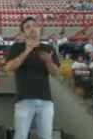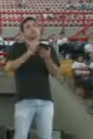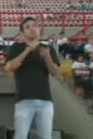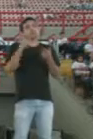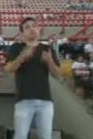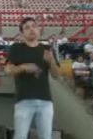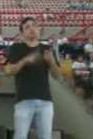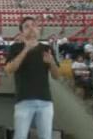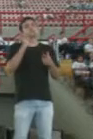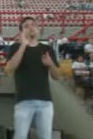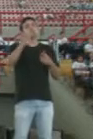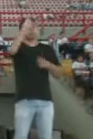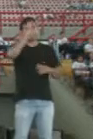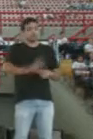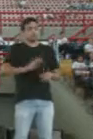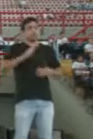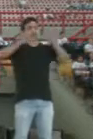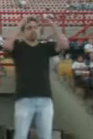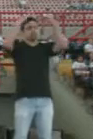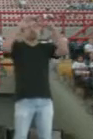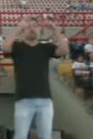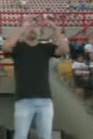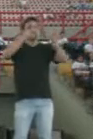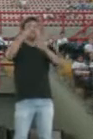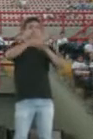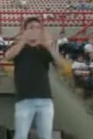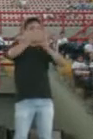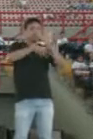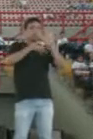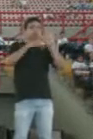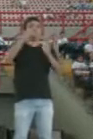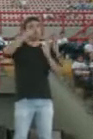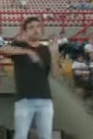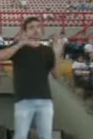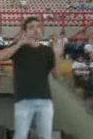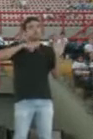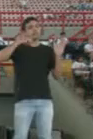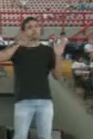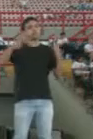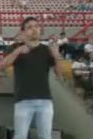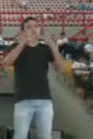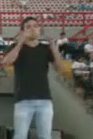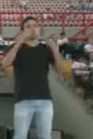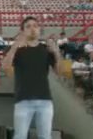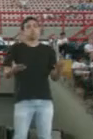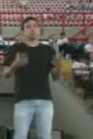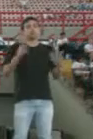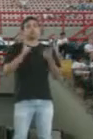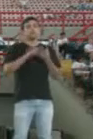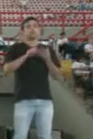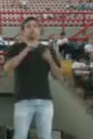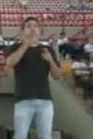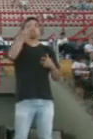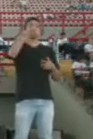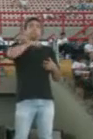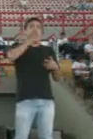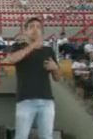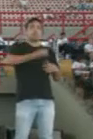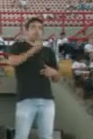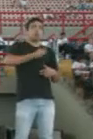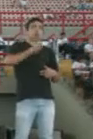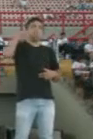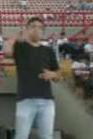as nações civilizadas e desenvolvidas. Os textos lidos são respectivamente o quê? O de cima, né, um poema,